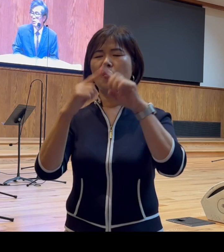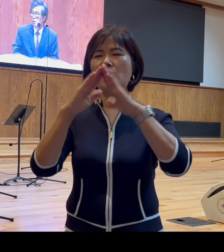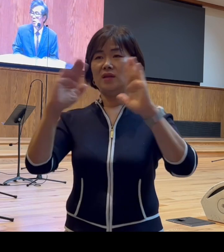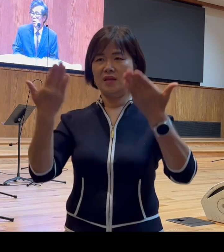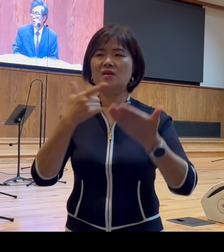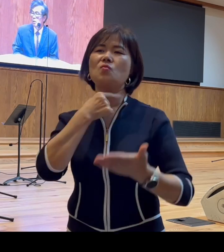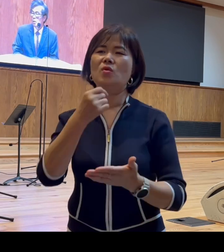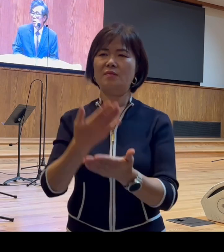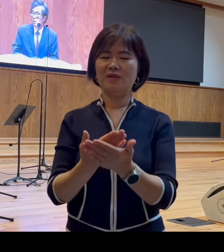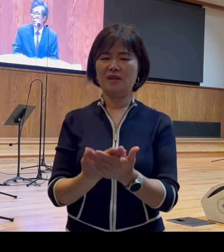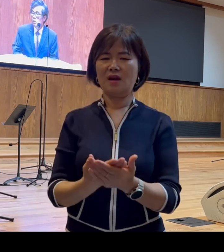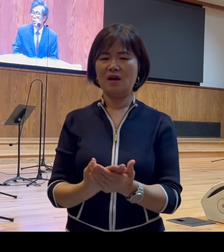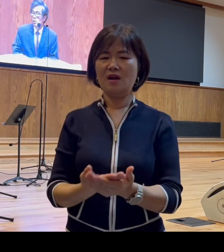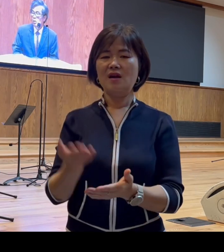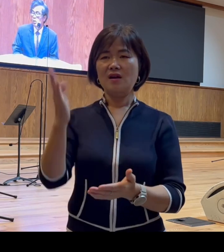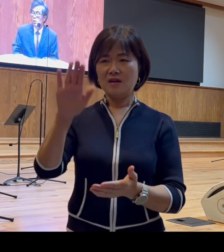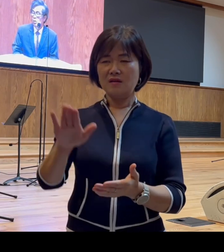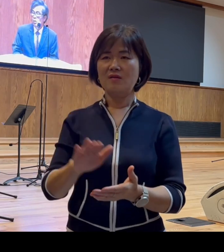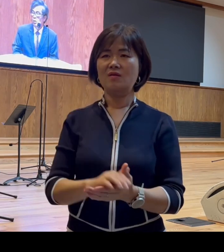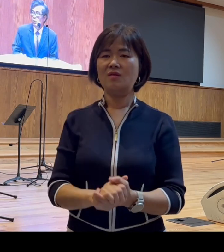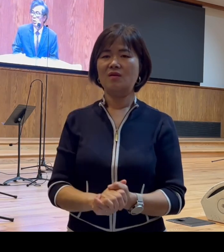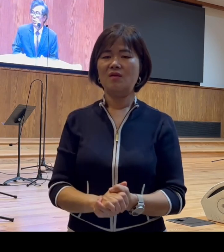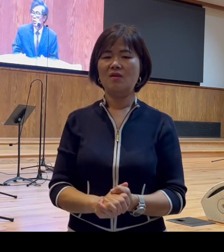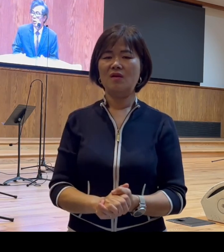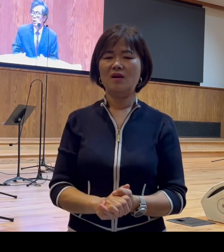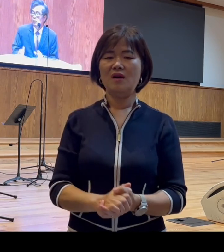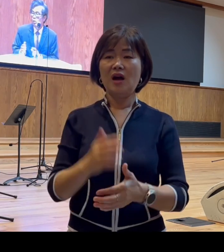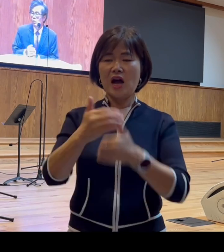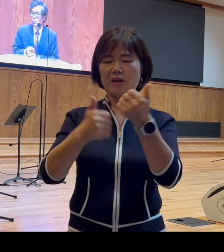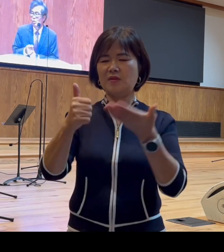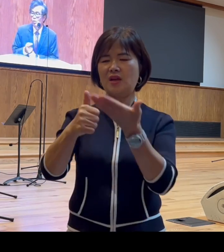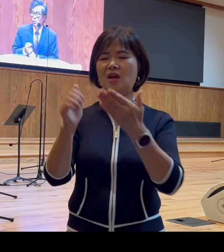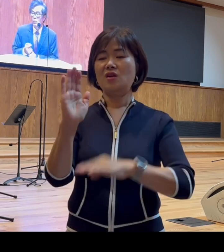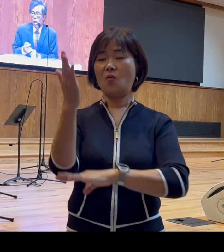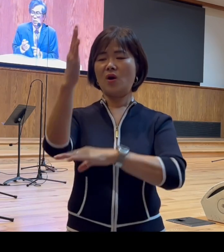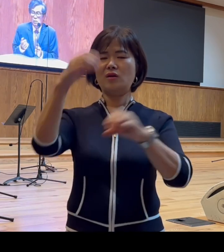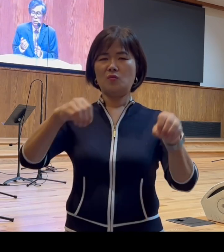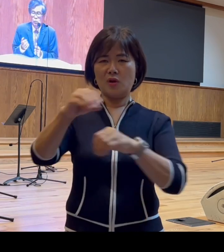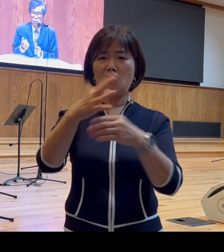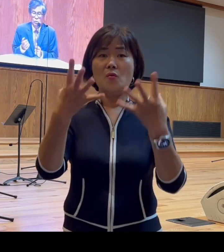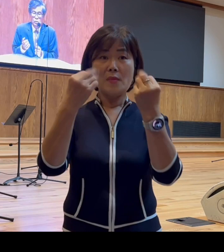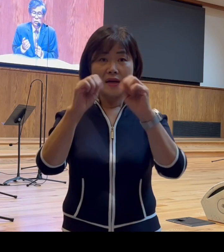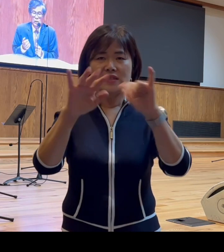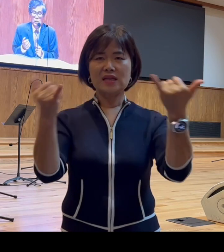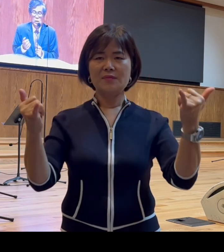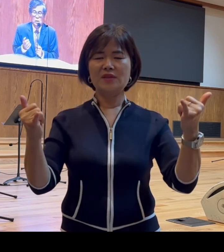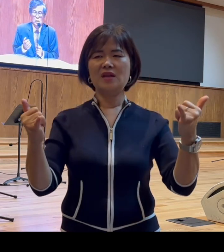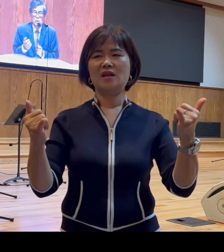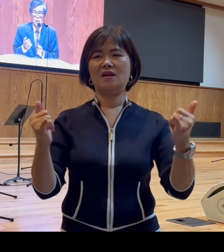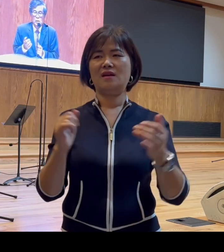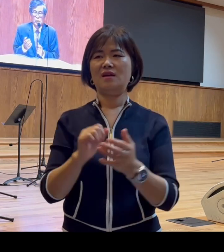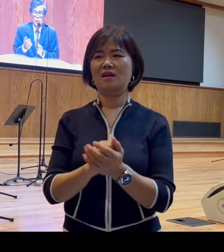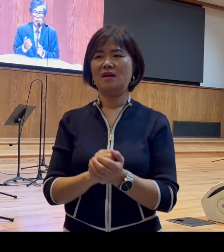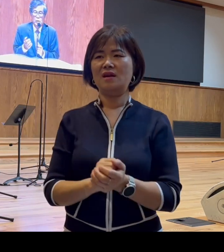되시기를 바랍니다. 그래서 하나님께 영광 돌리고 많은